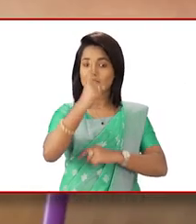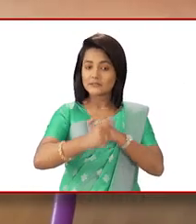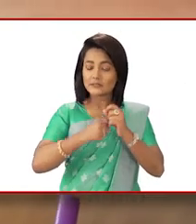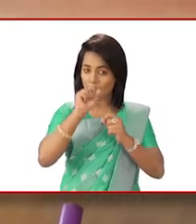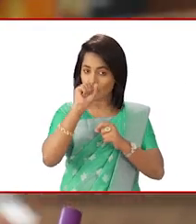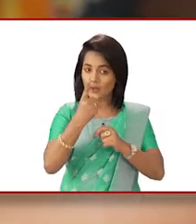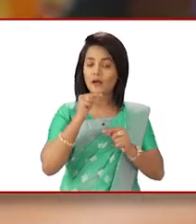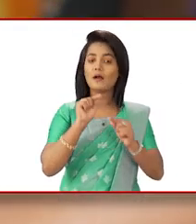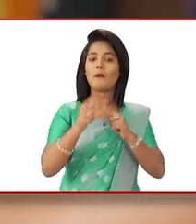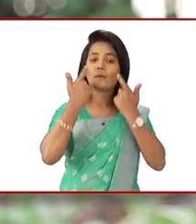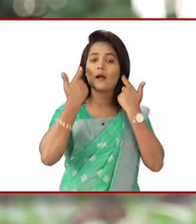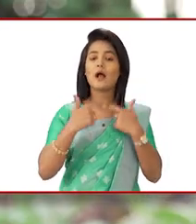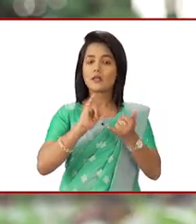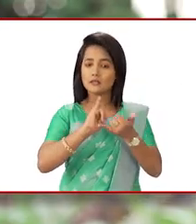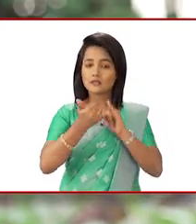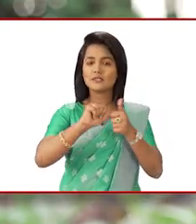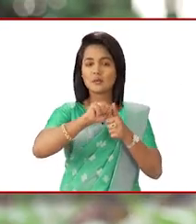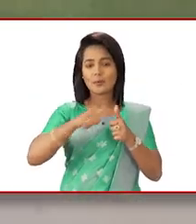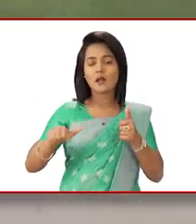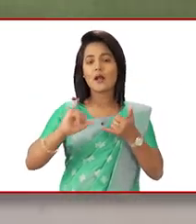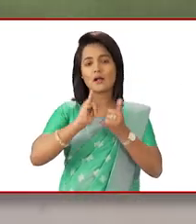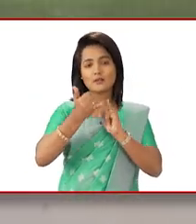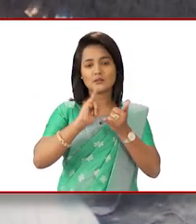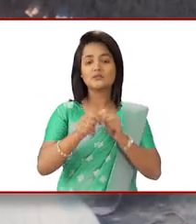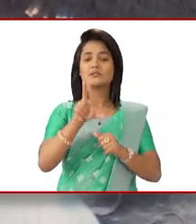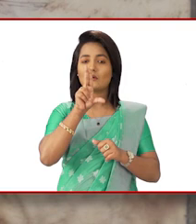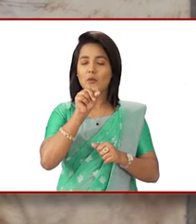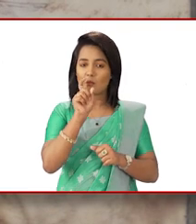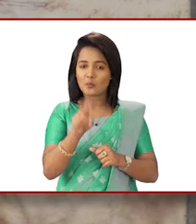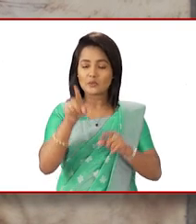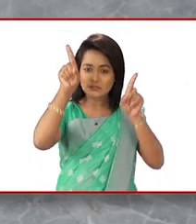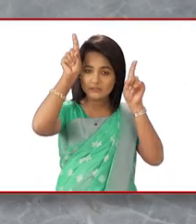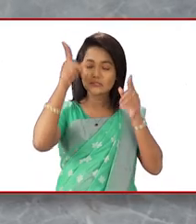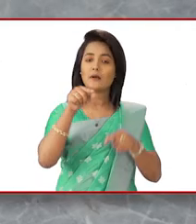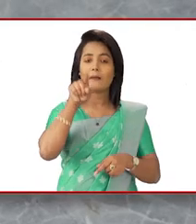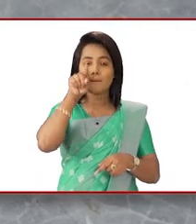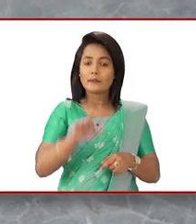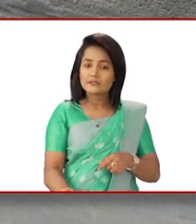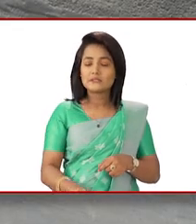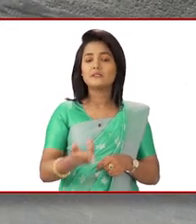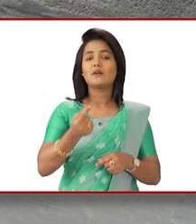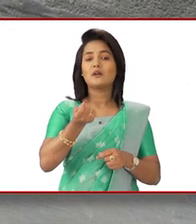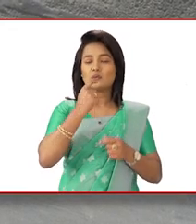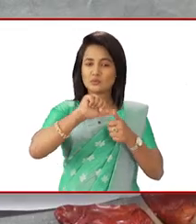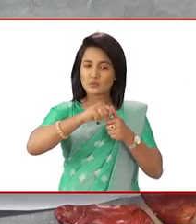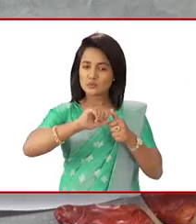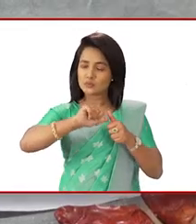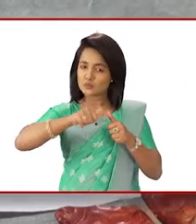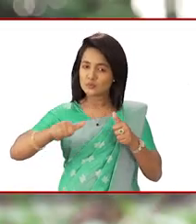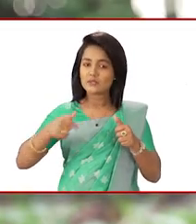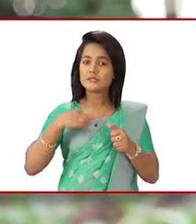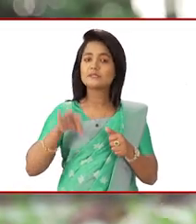ওখানে আলোচনার মাধ্যমে বিভিন্ন আলোচনা করি, হাঁস মুরগি গরু ছাগল আপনার সবজি বীজ নিয়ে আলোচনা